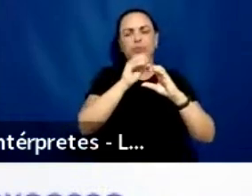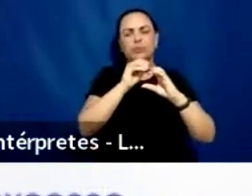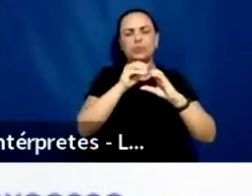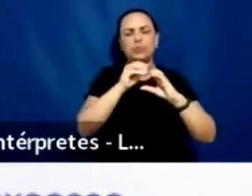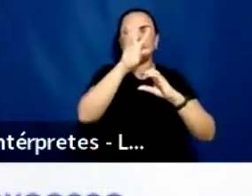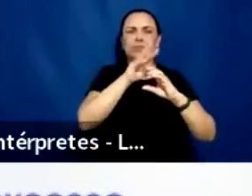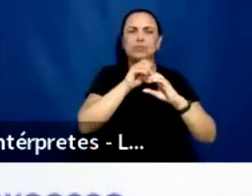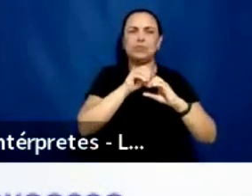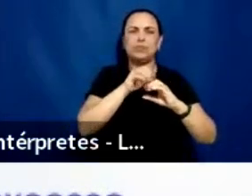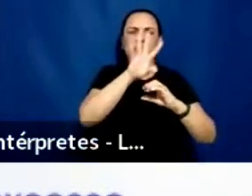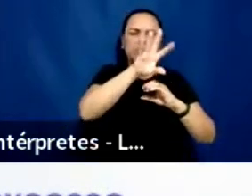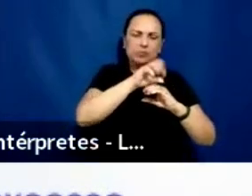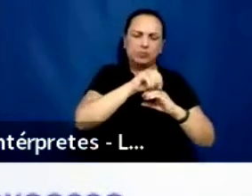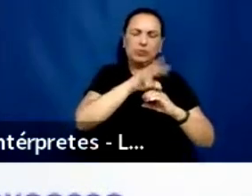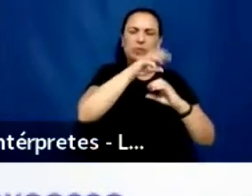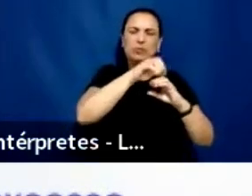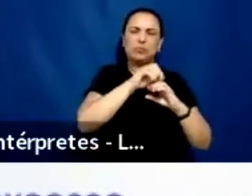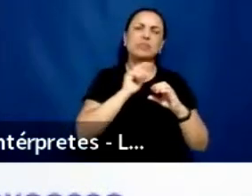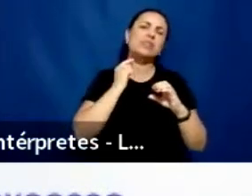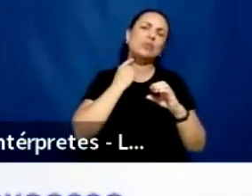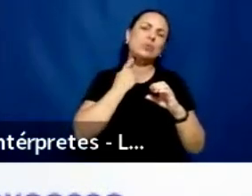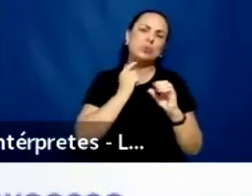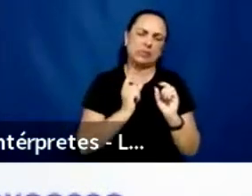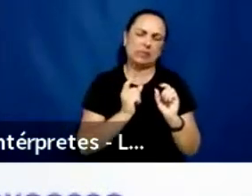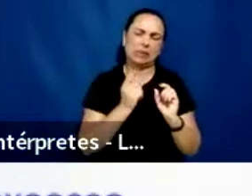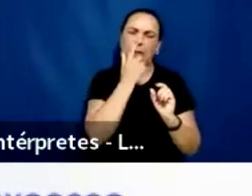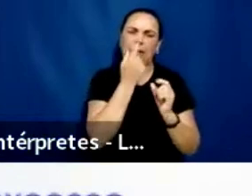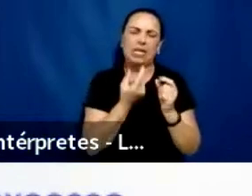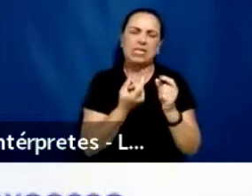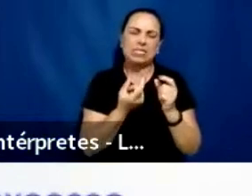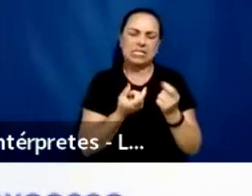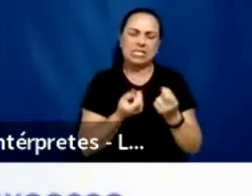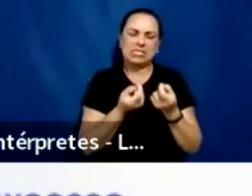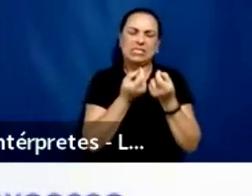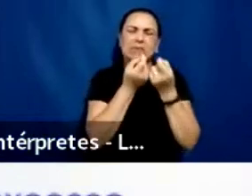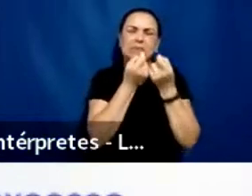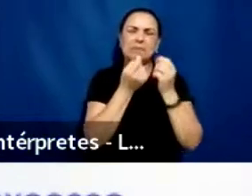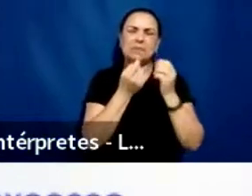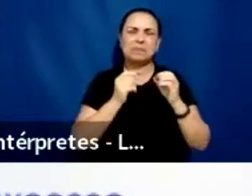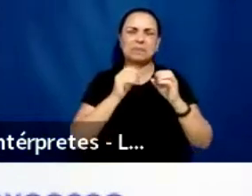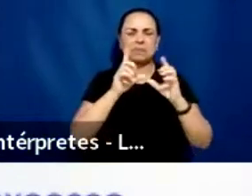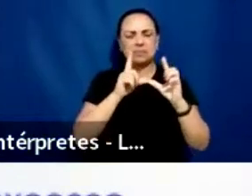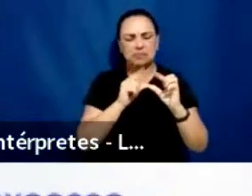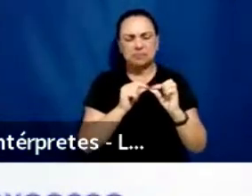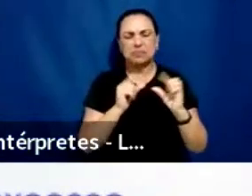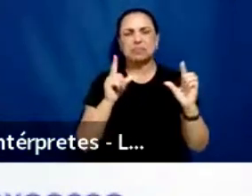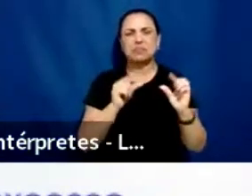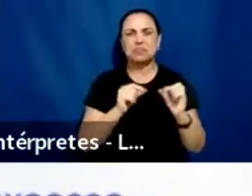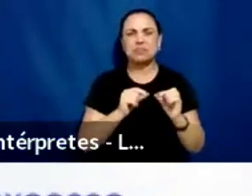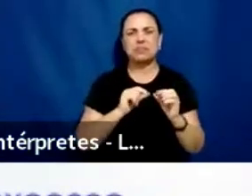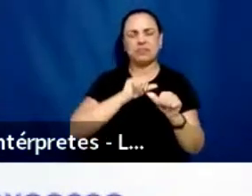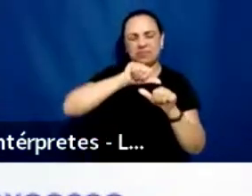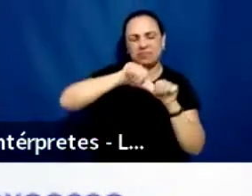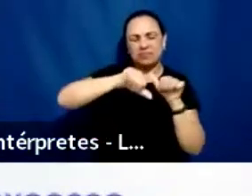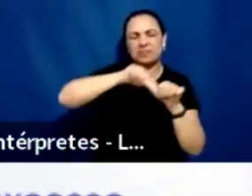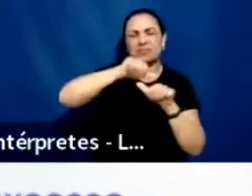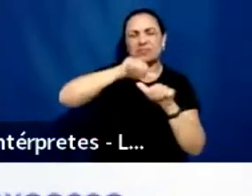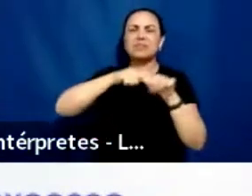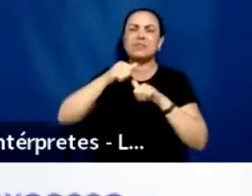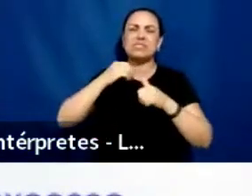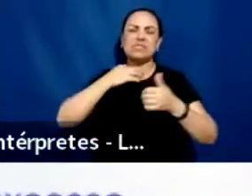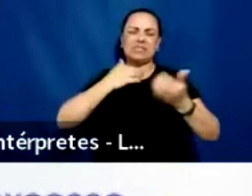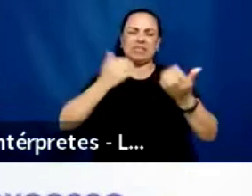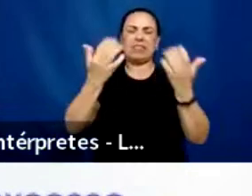célula estando oxidada, desprotegida, ela vai liberar ali compostos tóxicos